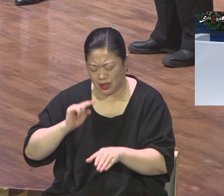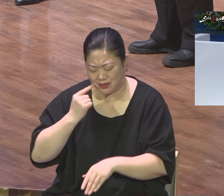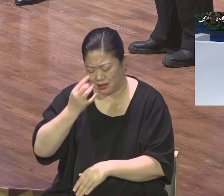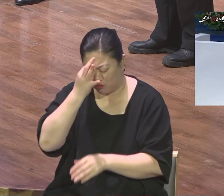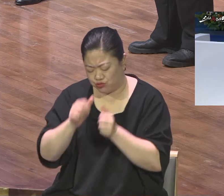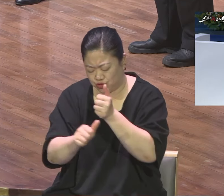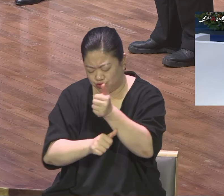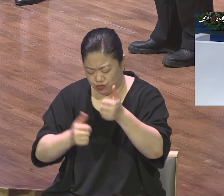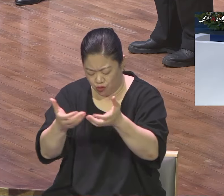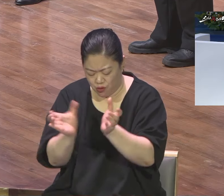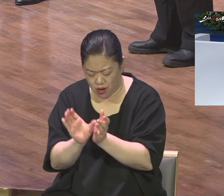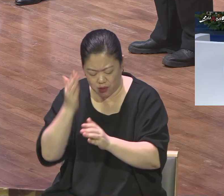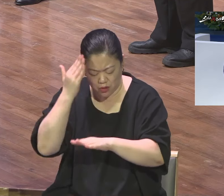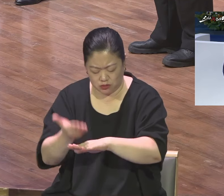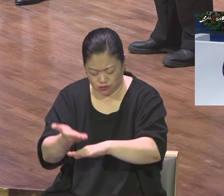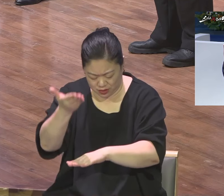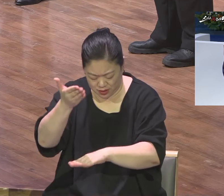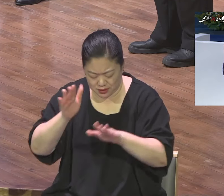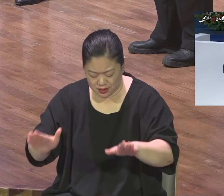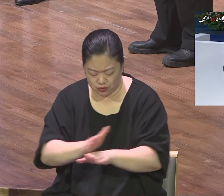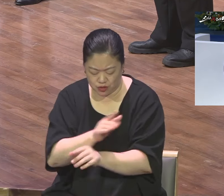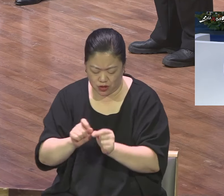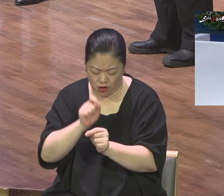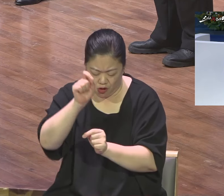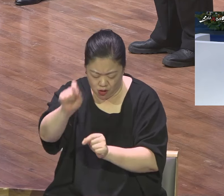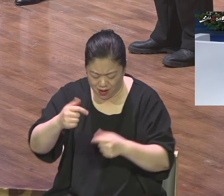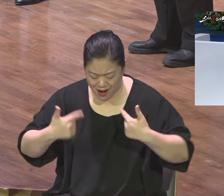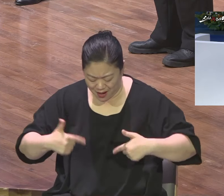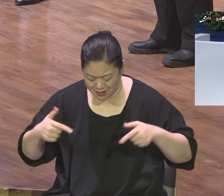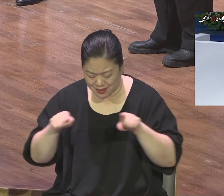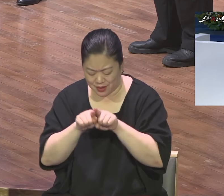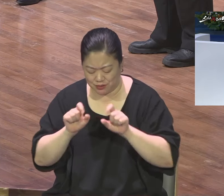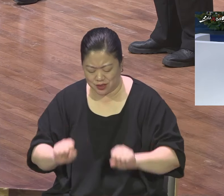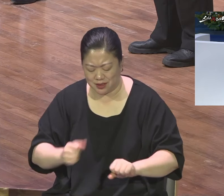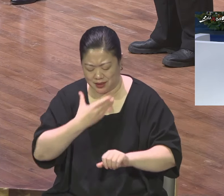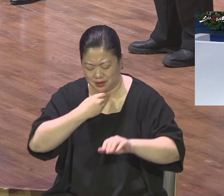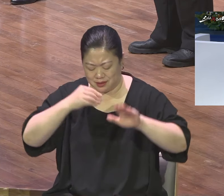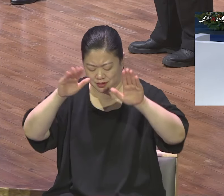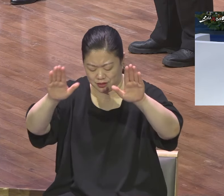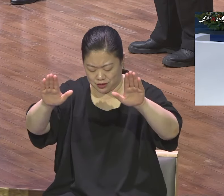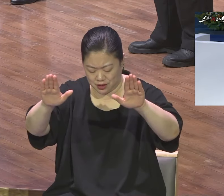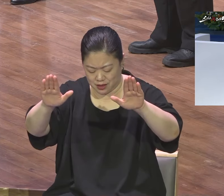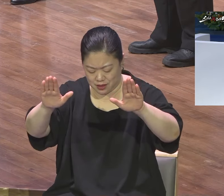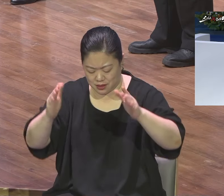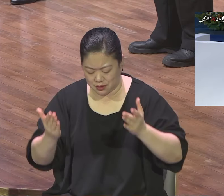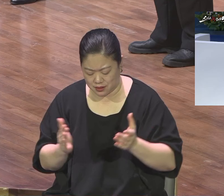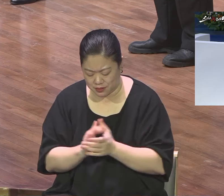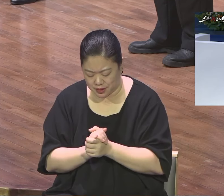문화예술위원회 위에 지금부터 영원까지 항상 깨있을 지어다. 아멘.